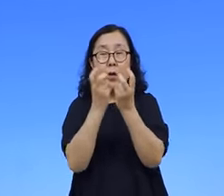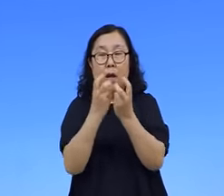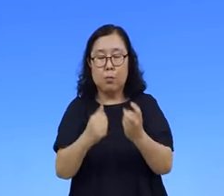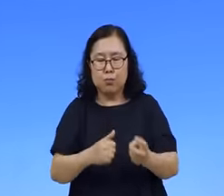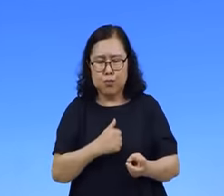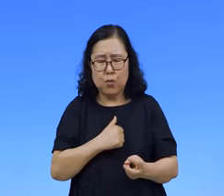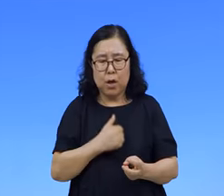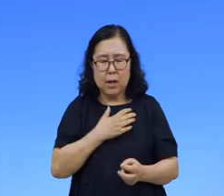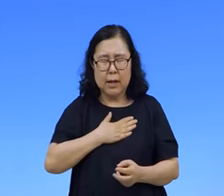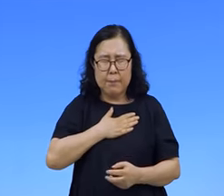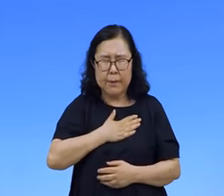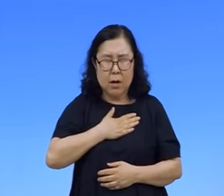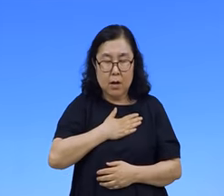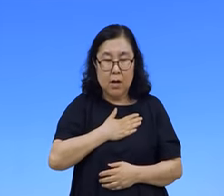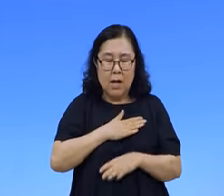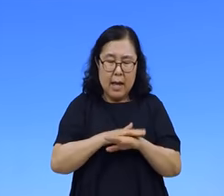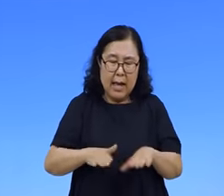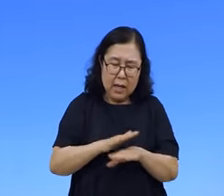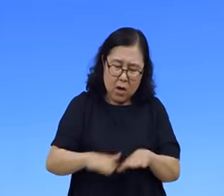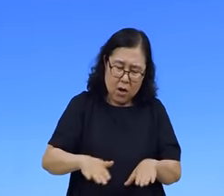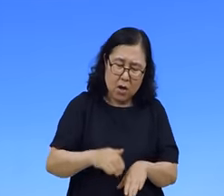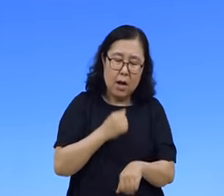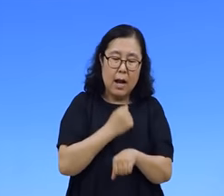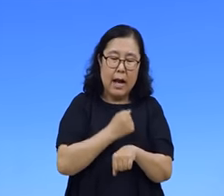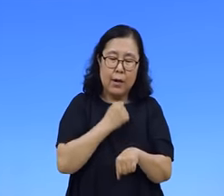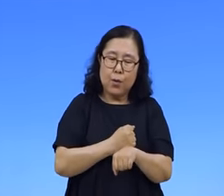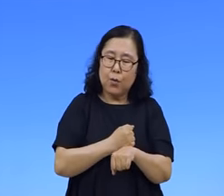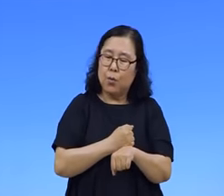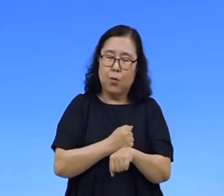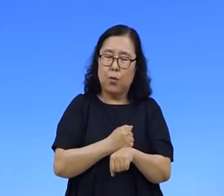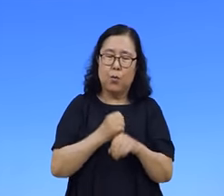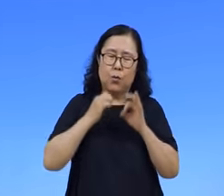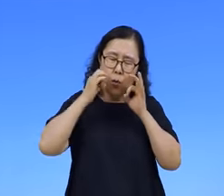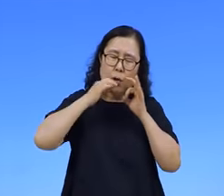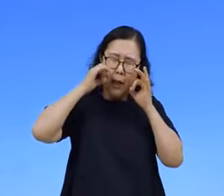어떻게 이 분노라는 감정을 처리하려고, 이 뇌가 말을 안 듣는데,